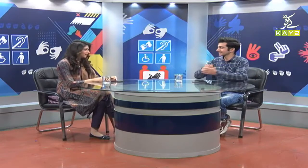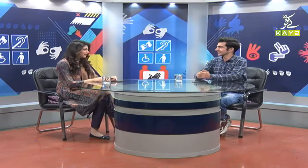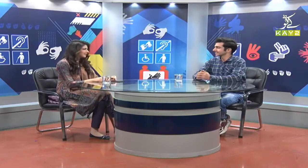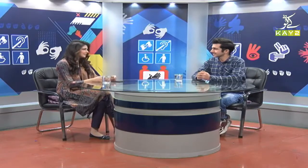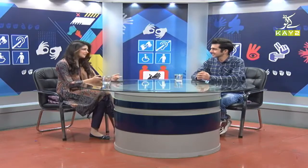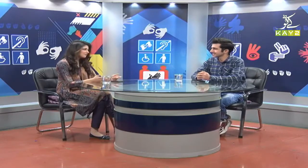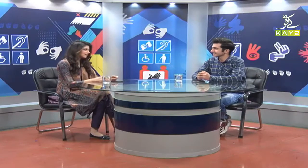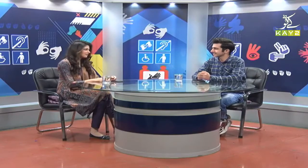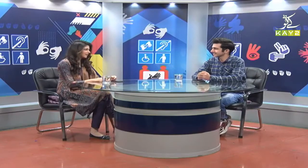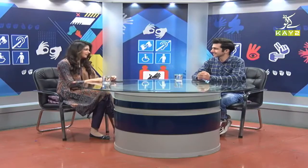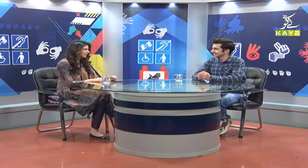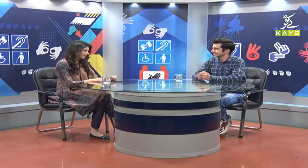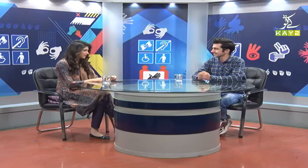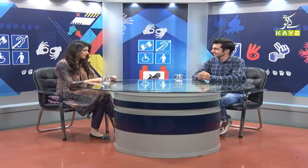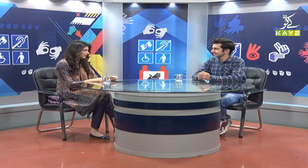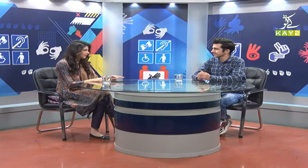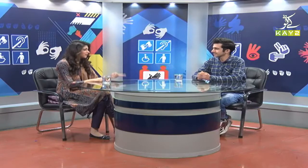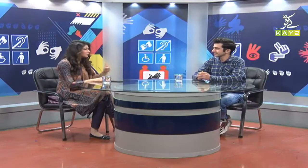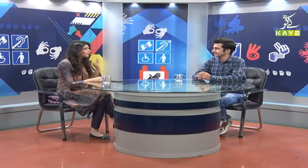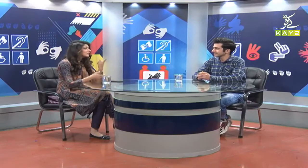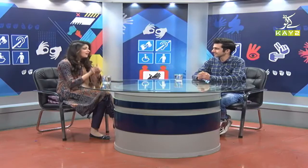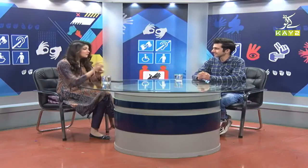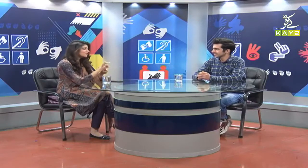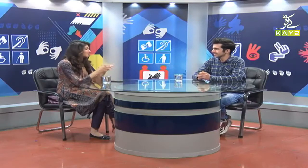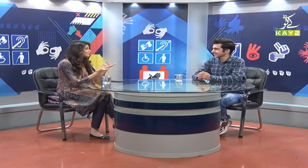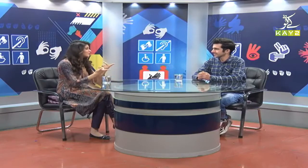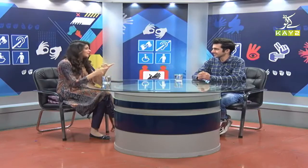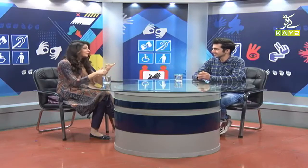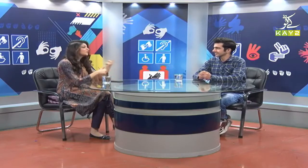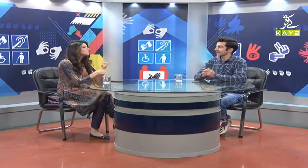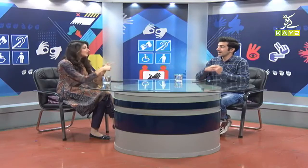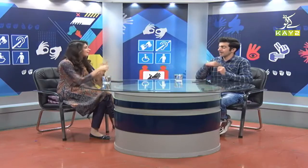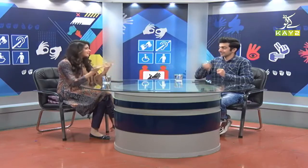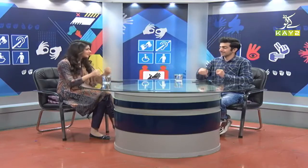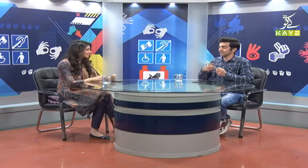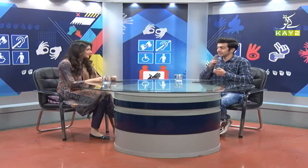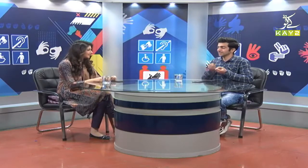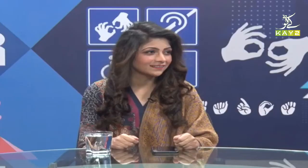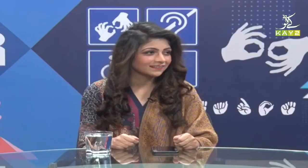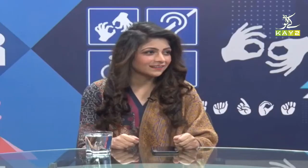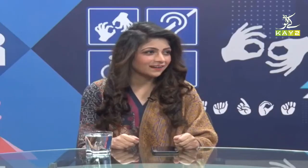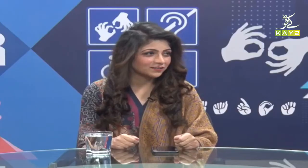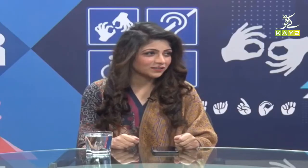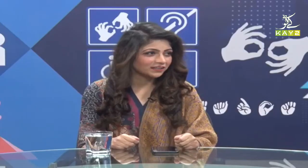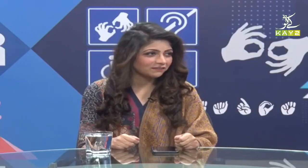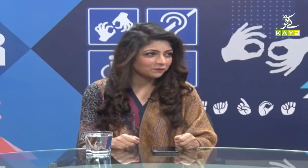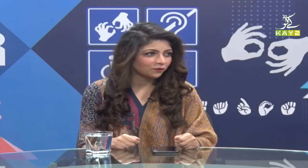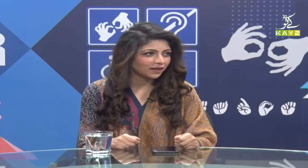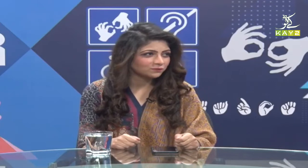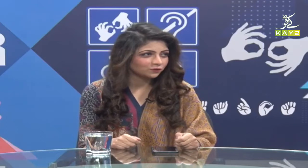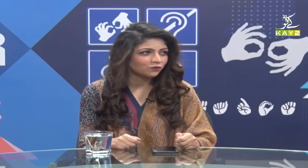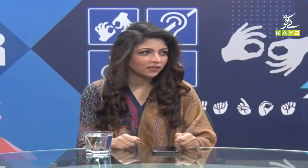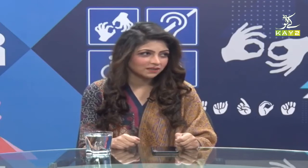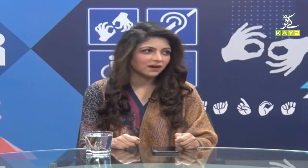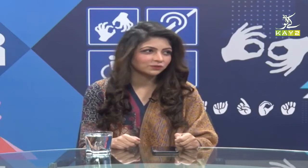फीडबैक देख रहा था, किस टाइप के सवालात हैं, क्या आंसर्स हैं। तो क्या क्वेश्चंस पूछे हैं और तुमने क्या आंसर्स किए हैं? अच्छा, टीवी